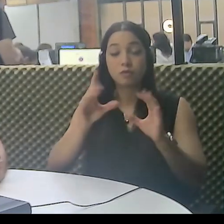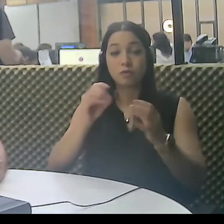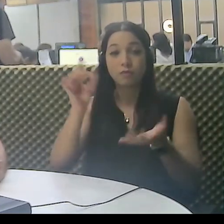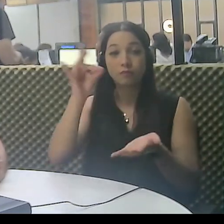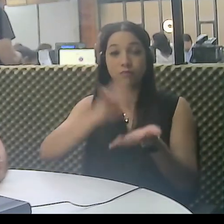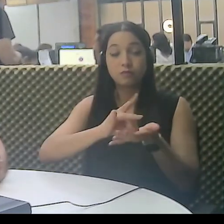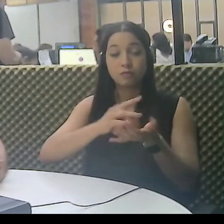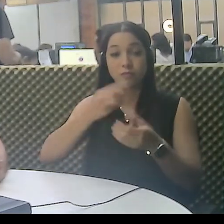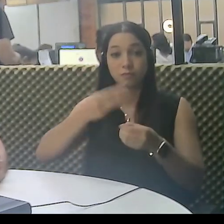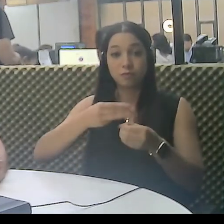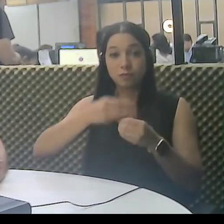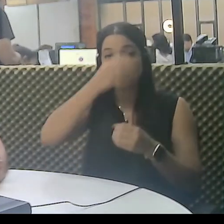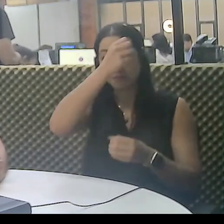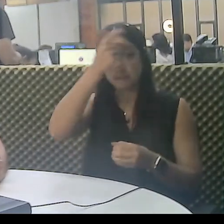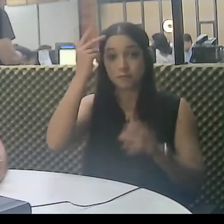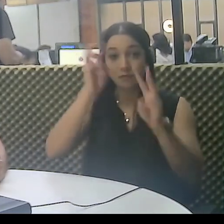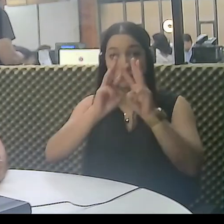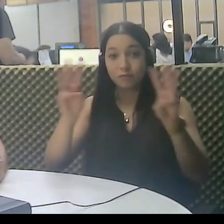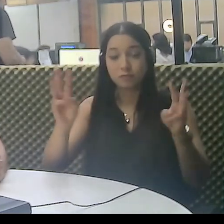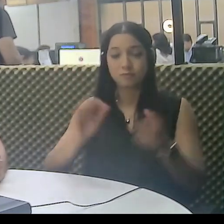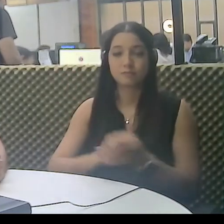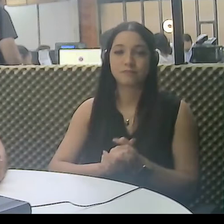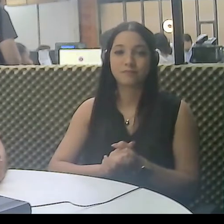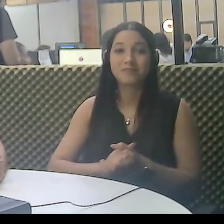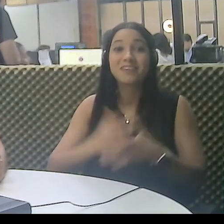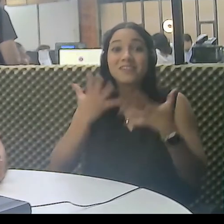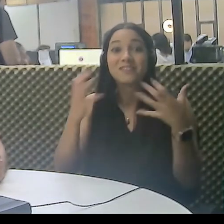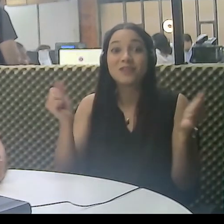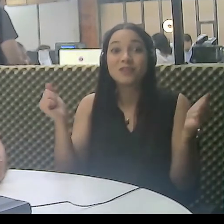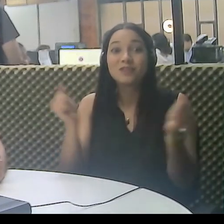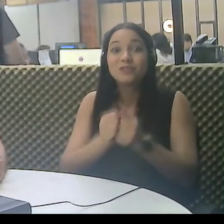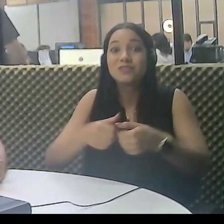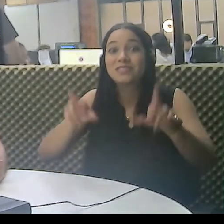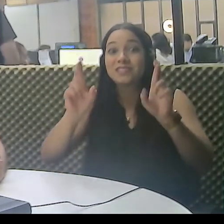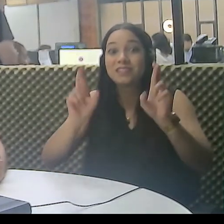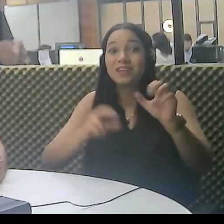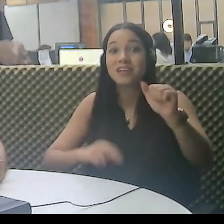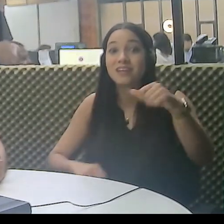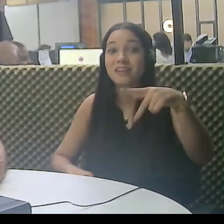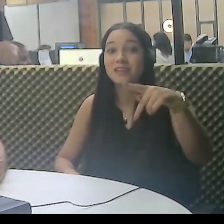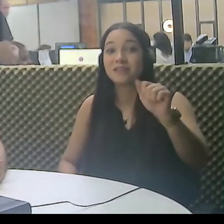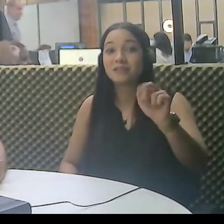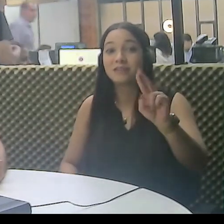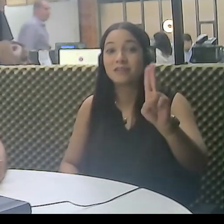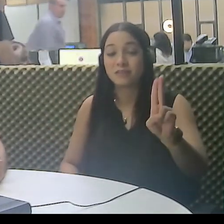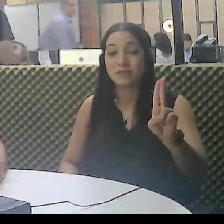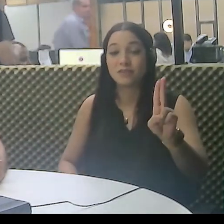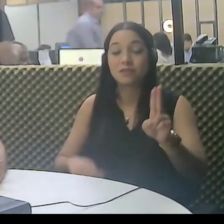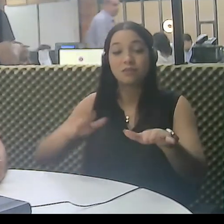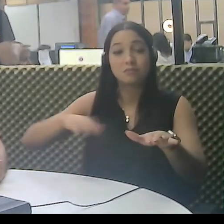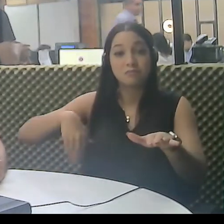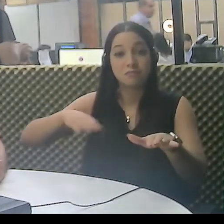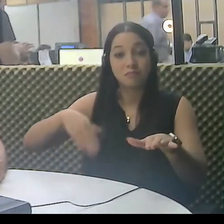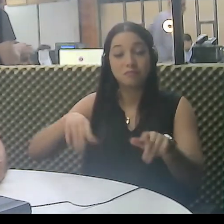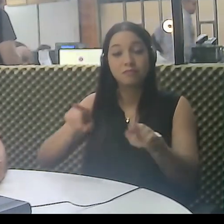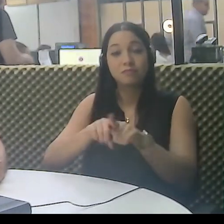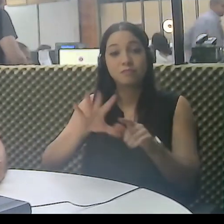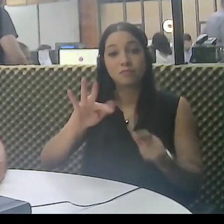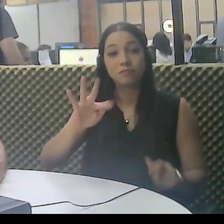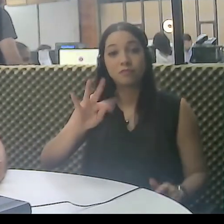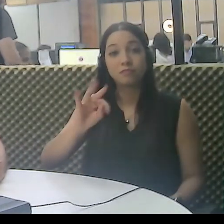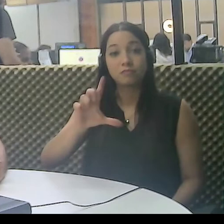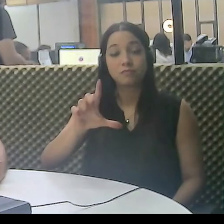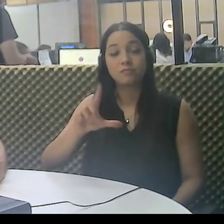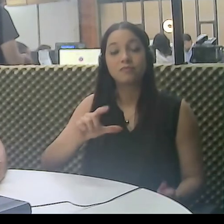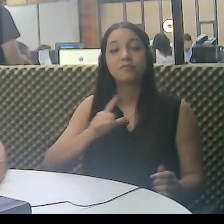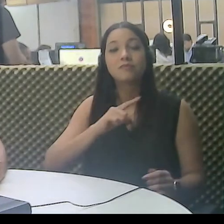Prefeitura. Vamos torcer juntos. A Aparo, associação parceira da Futel e do Praia Clube, está disputando